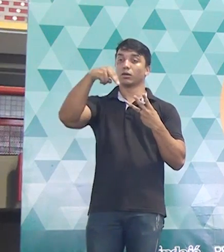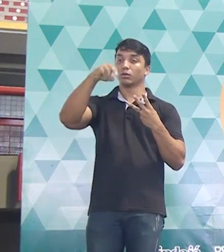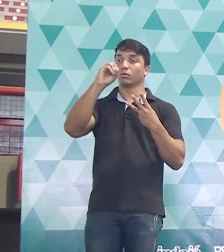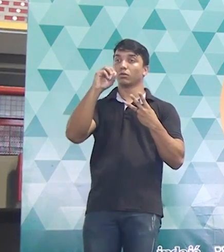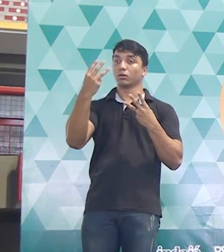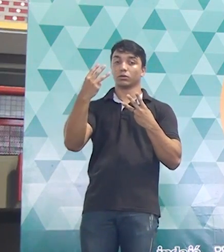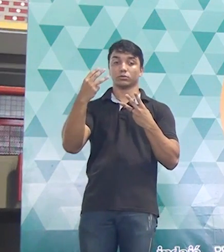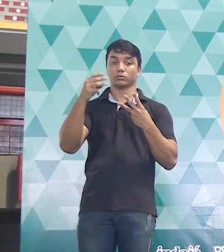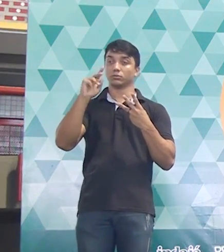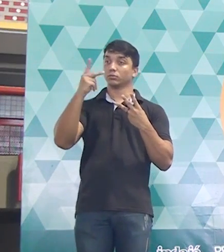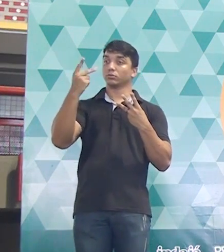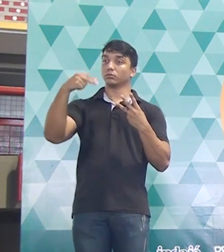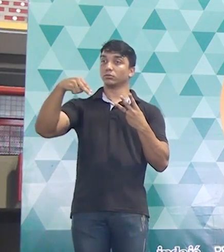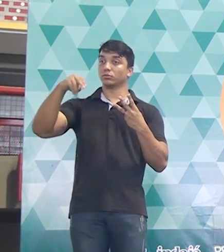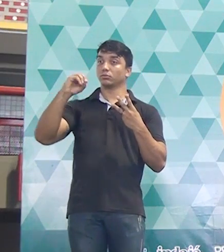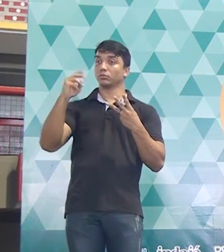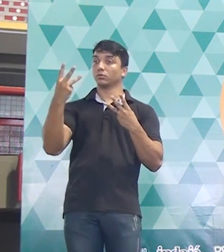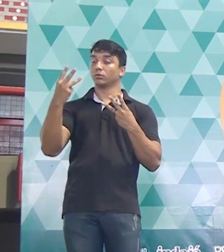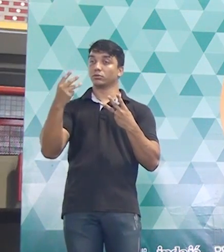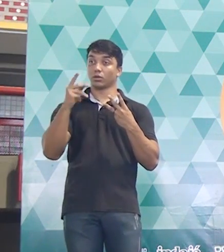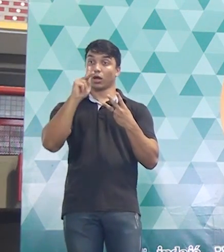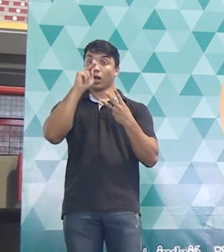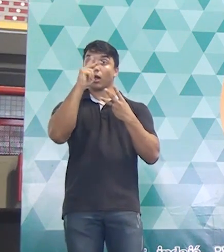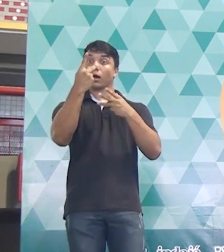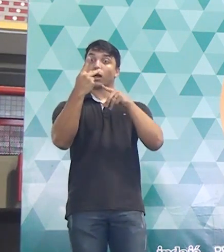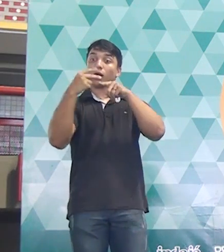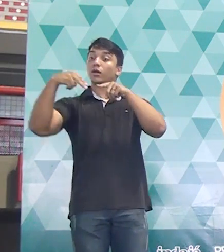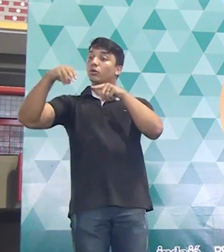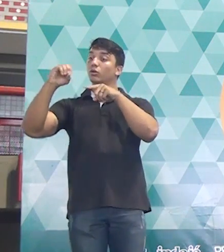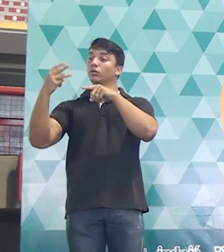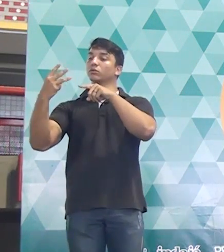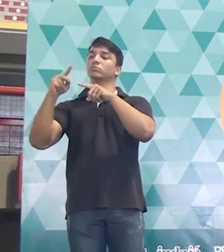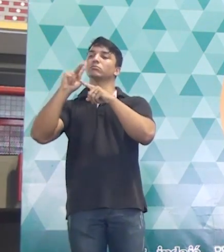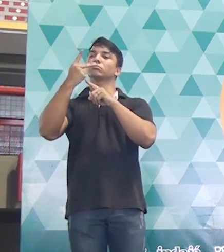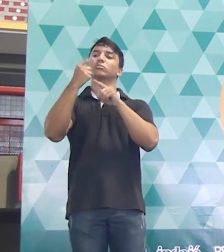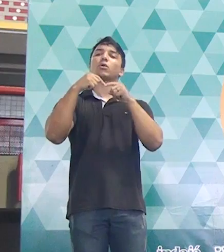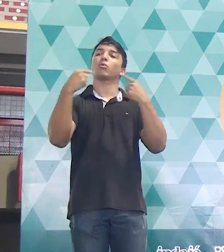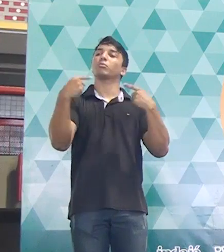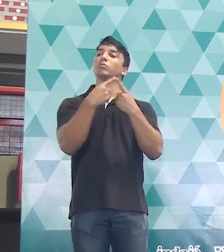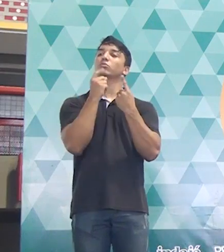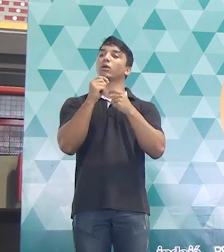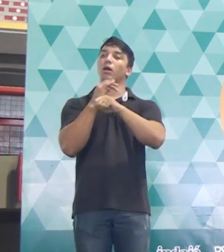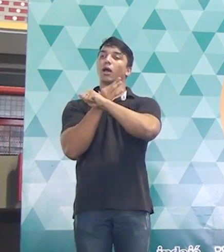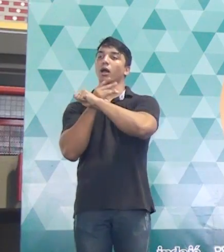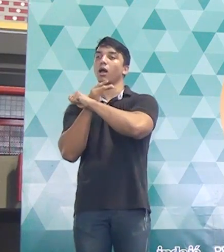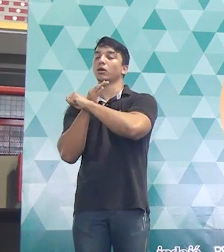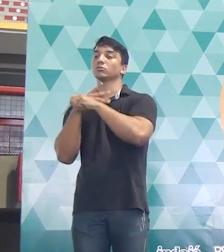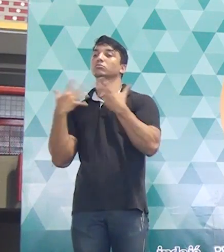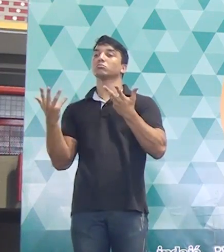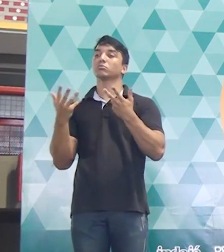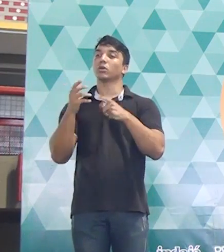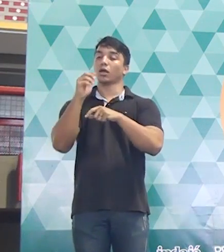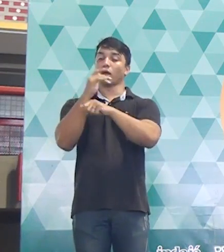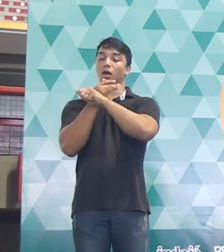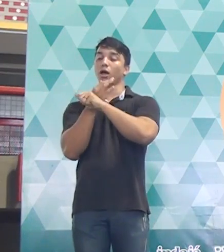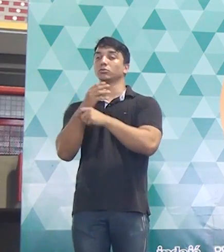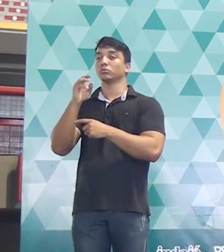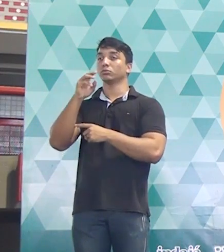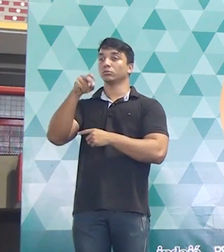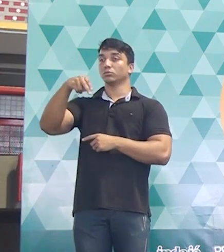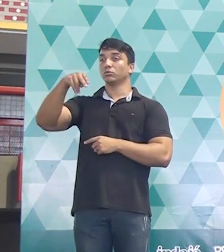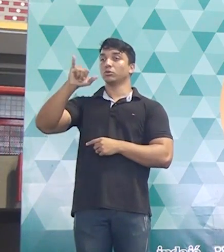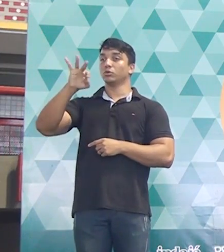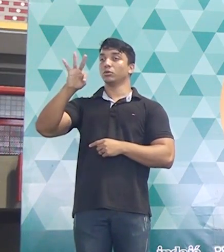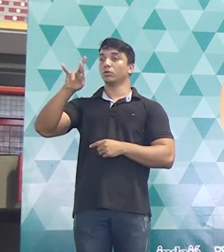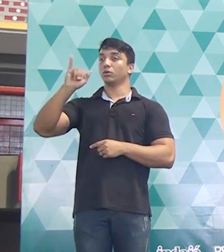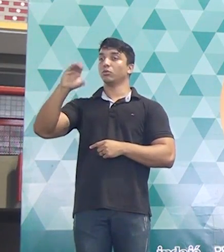HNO3. HNO3, pessoal, começou com H, é ácido. HNO3 é um ácido chamado ácido nítrico. Falei